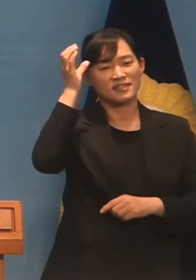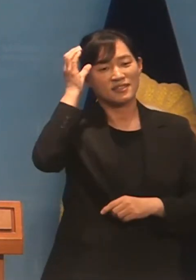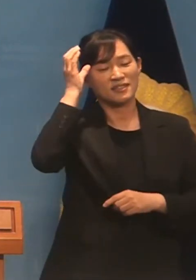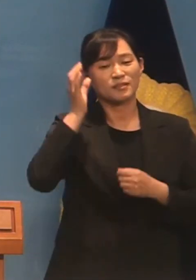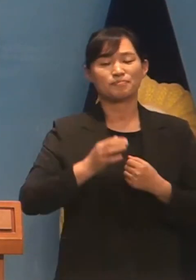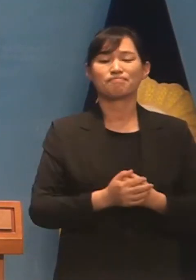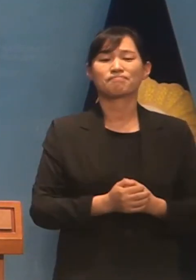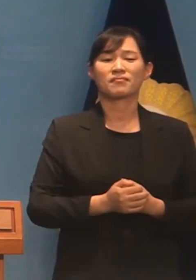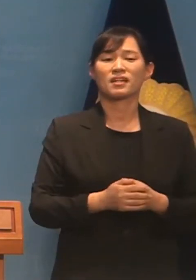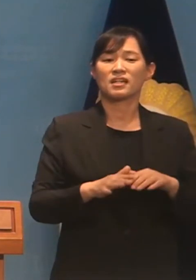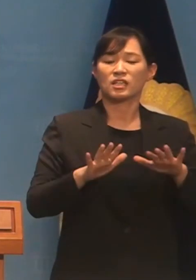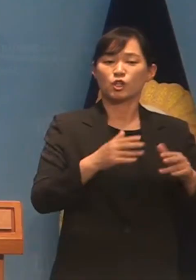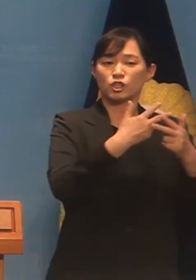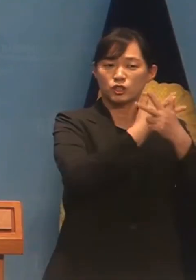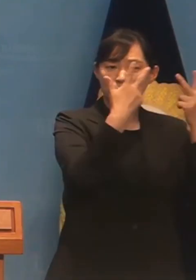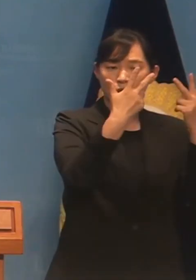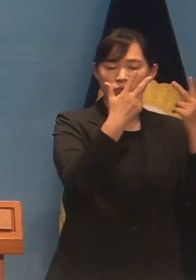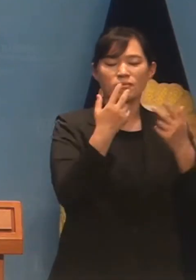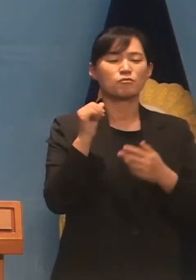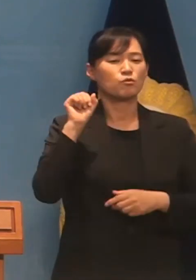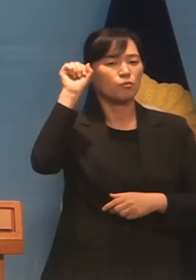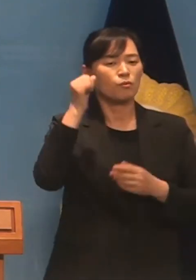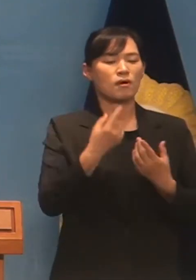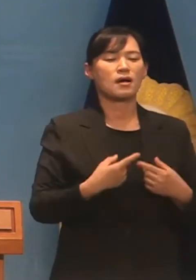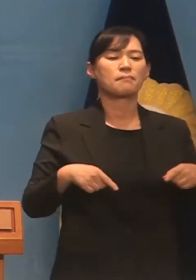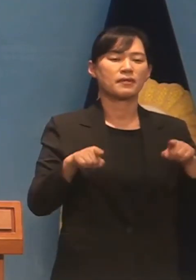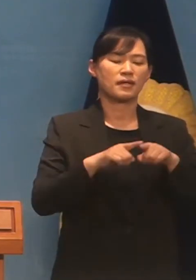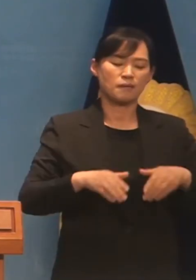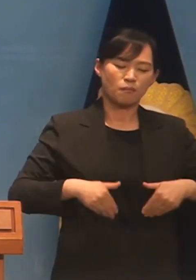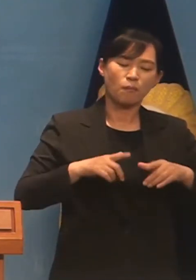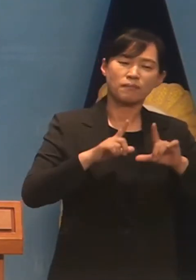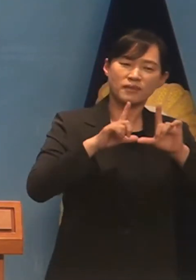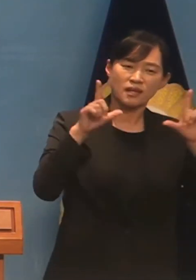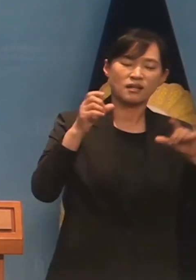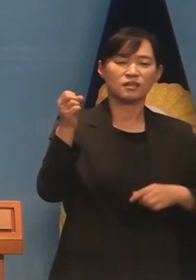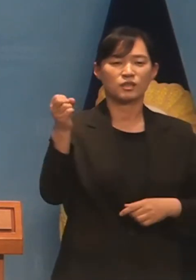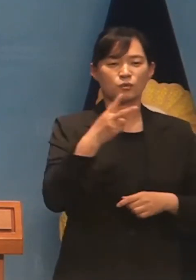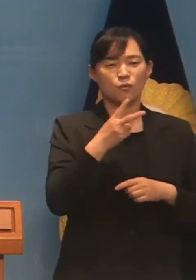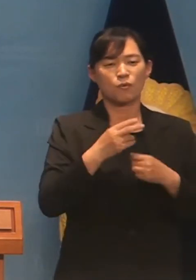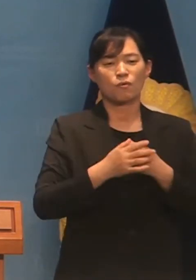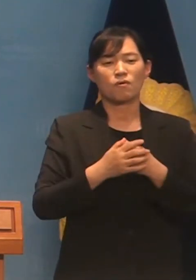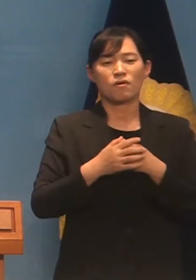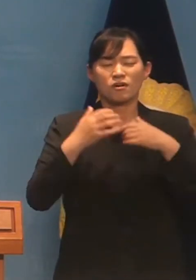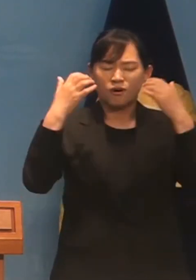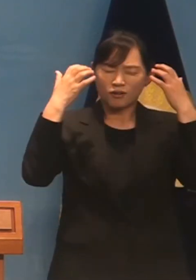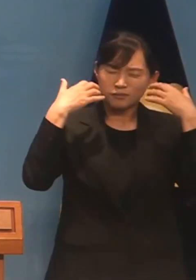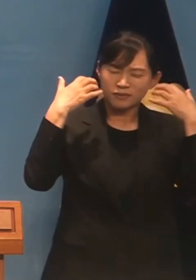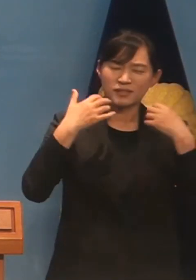저희는 이재명 후보와 함께 봄날 그리고 초여름에